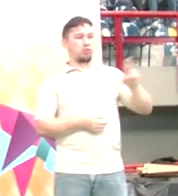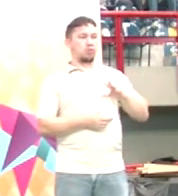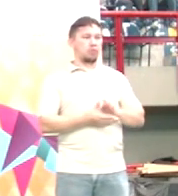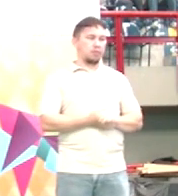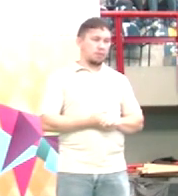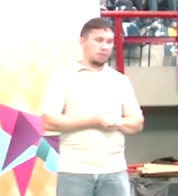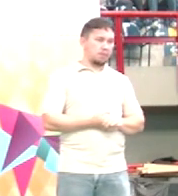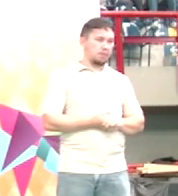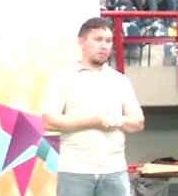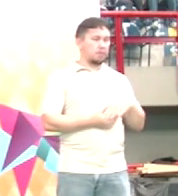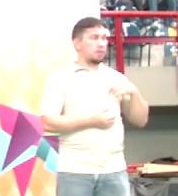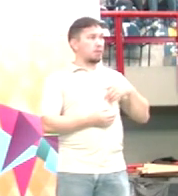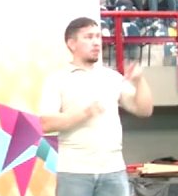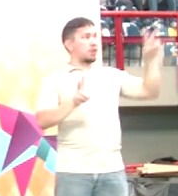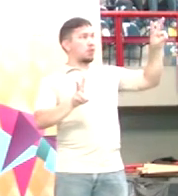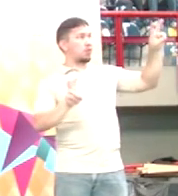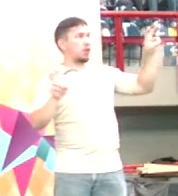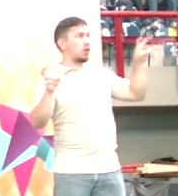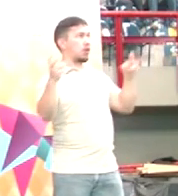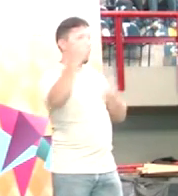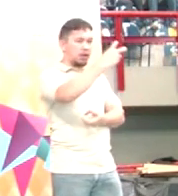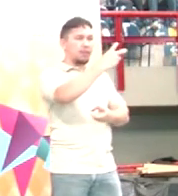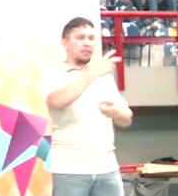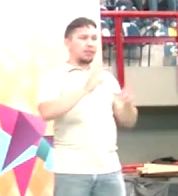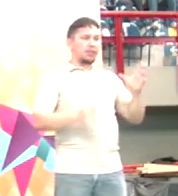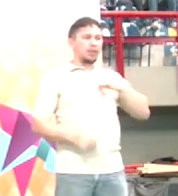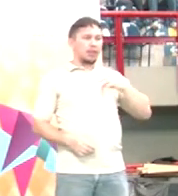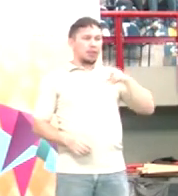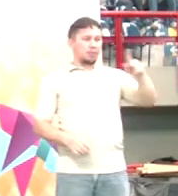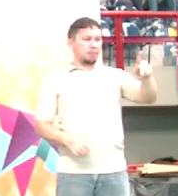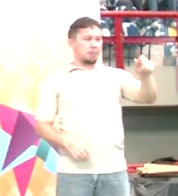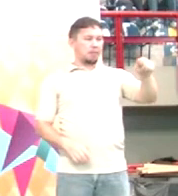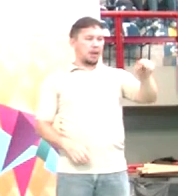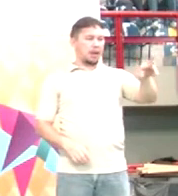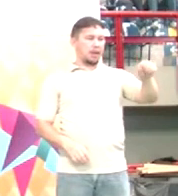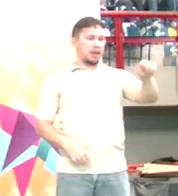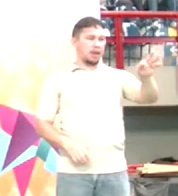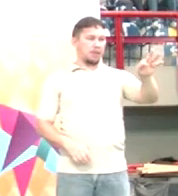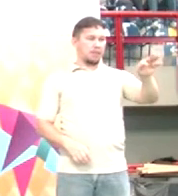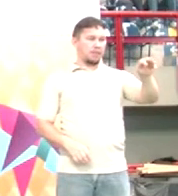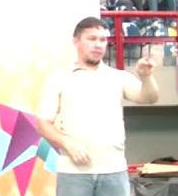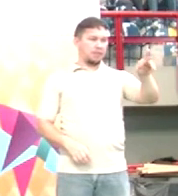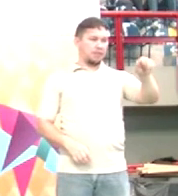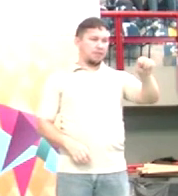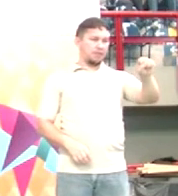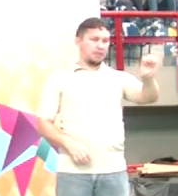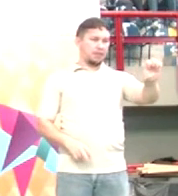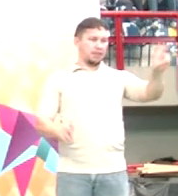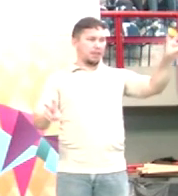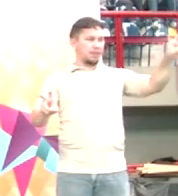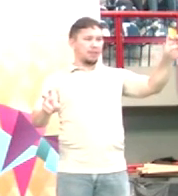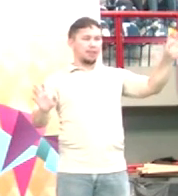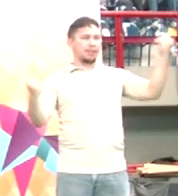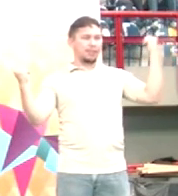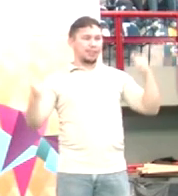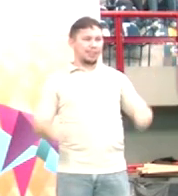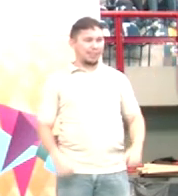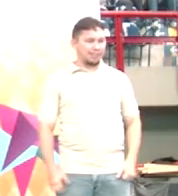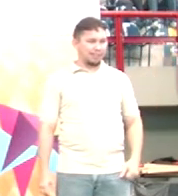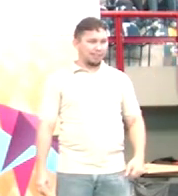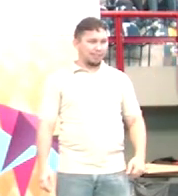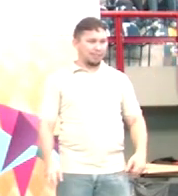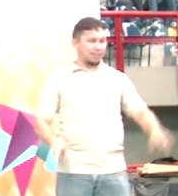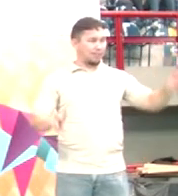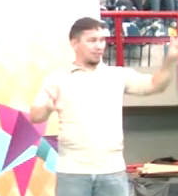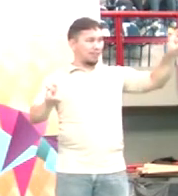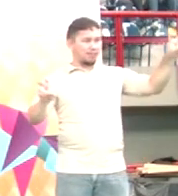paráfrase quando fazemos uma citação? Você não cita, não usa as aspas. Quando é uma